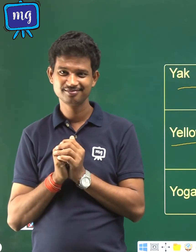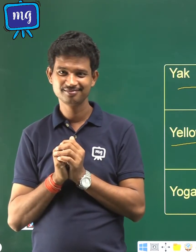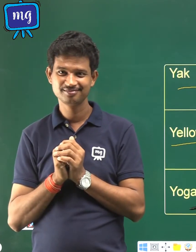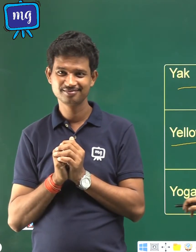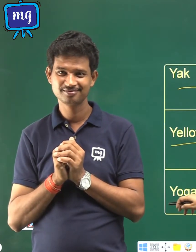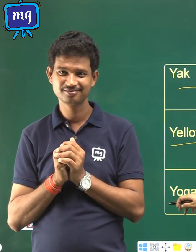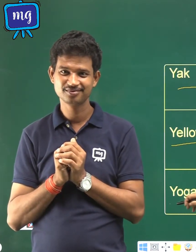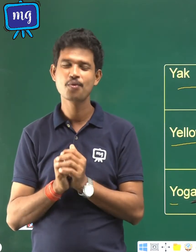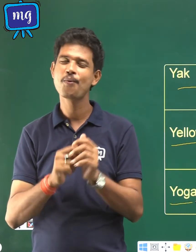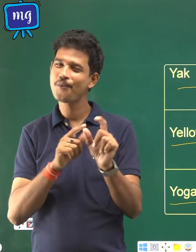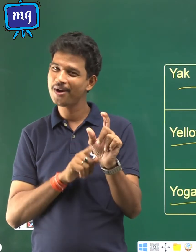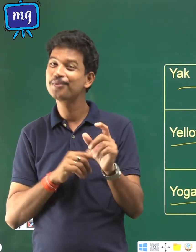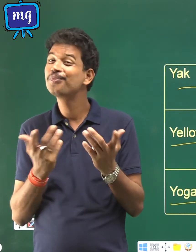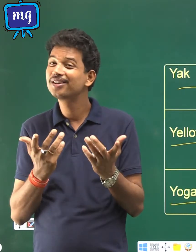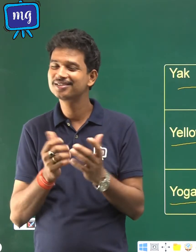Y for